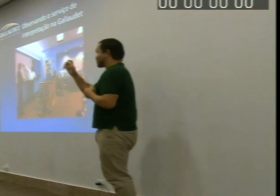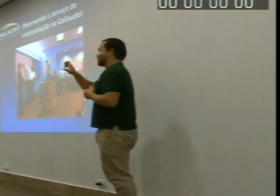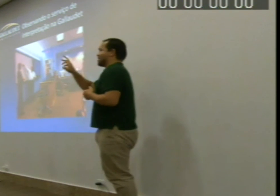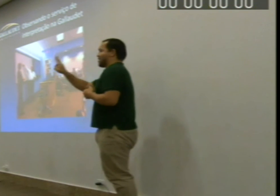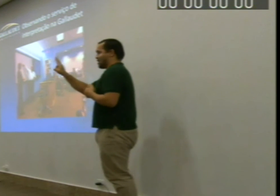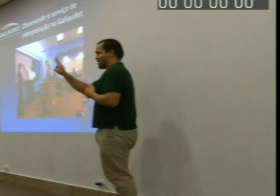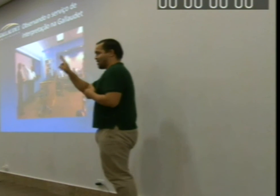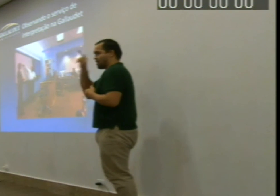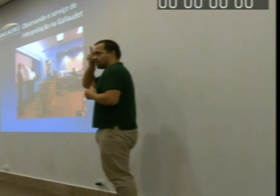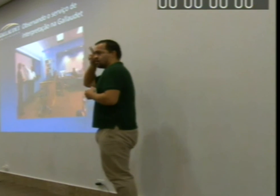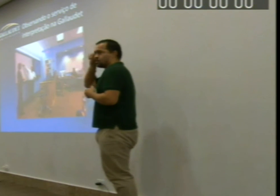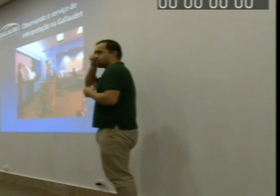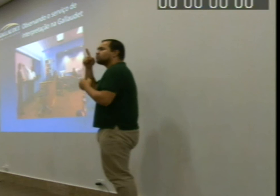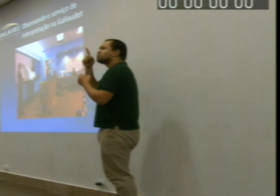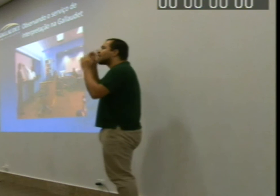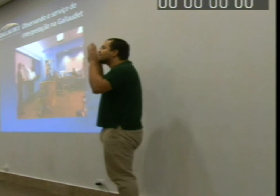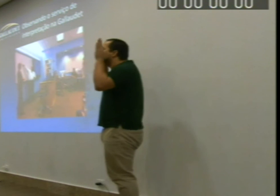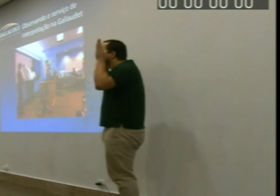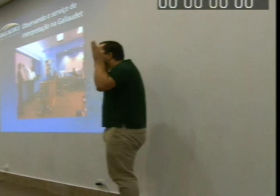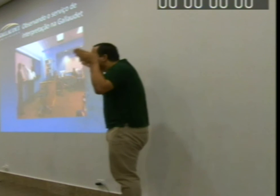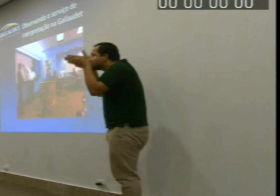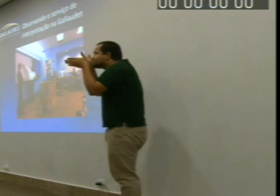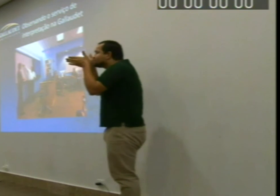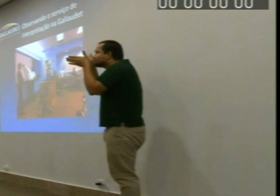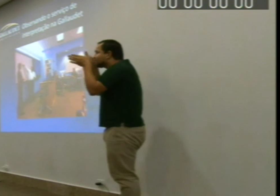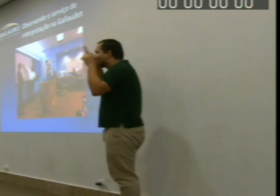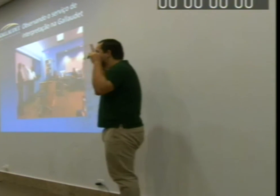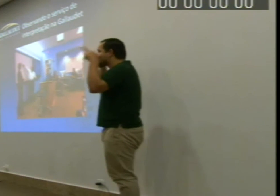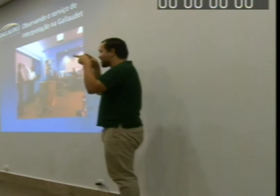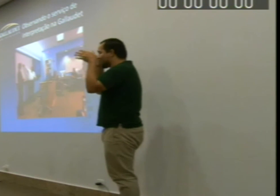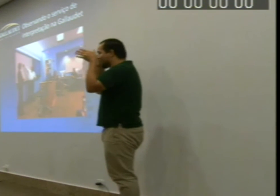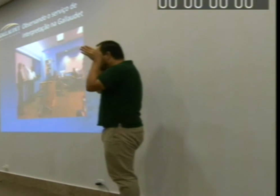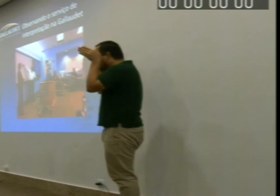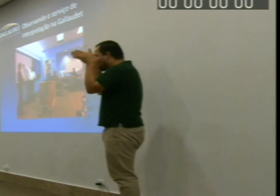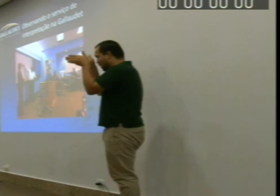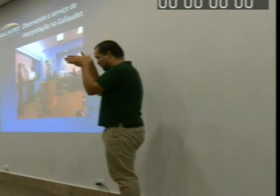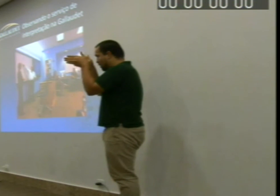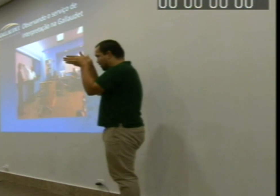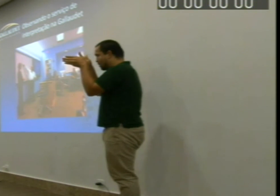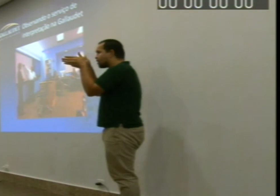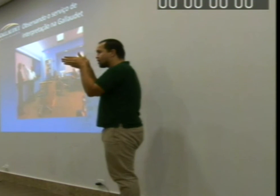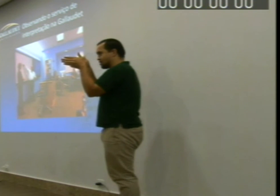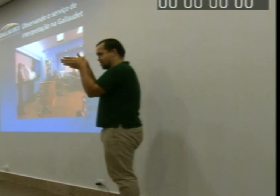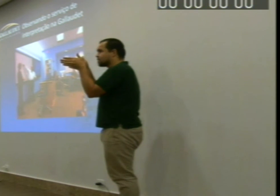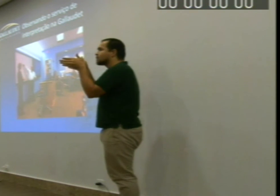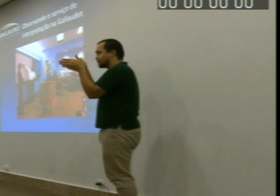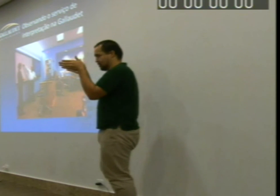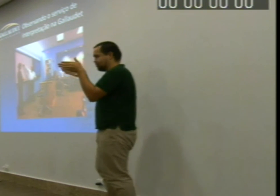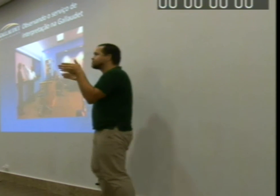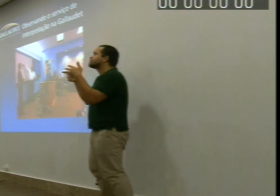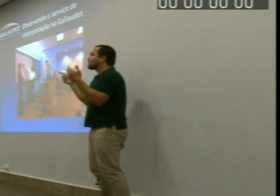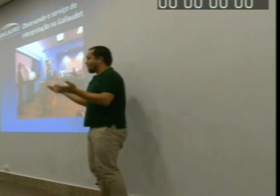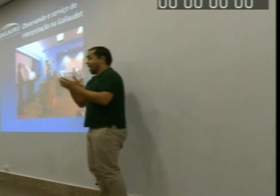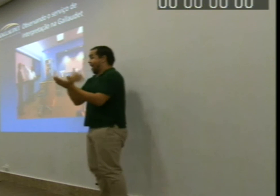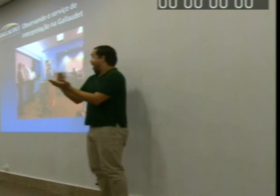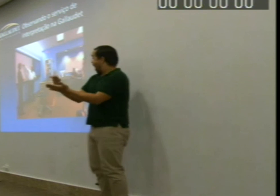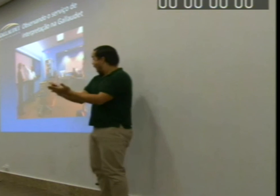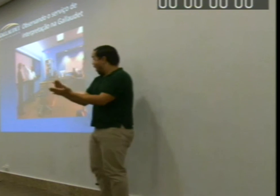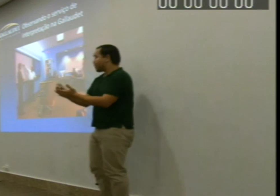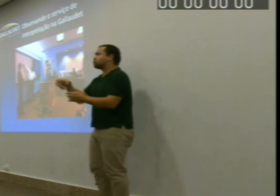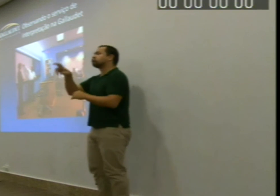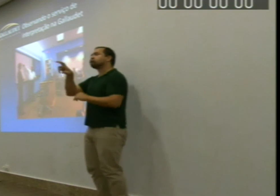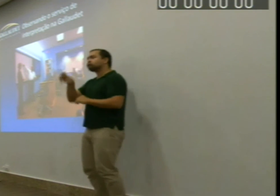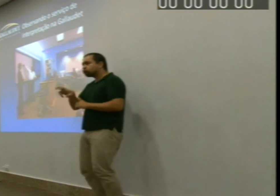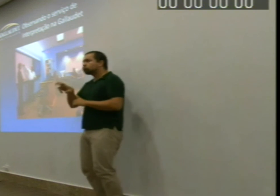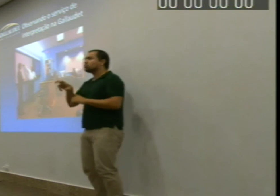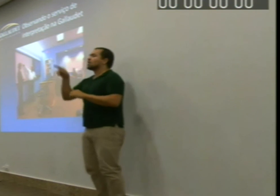de ur Esse é o sinal que H eh uma uma uma uma visão